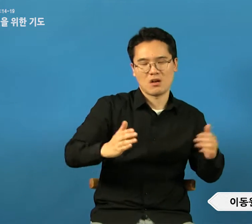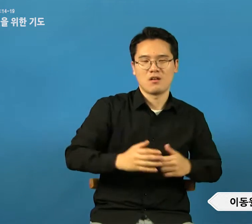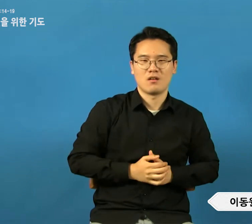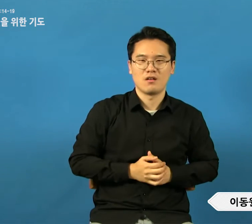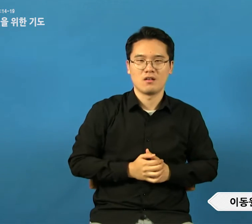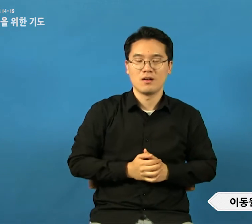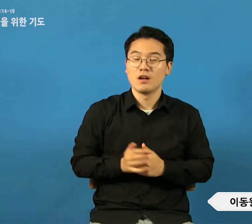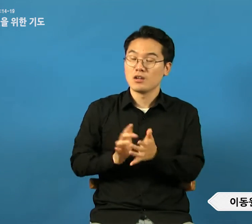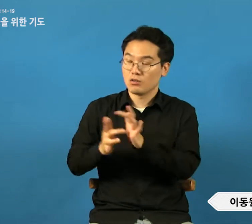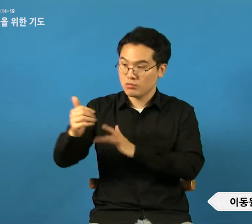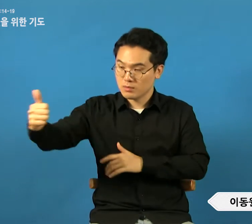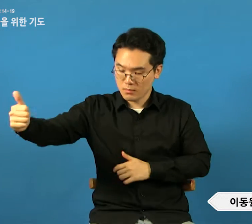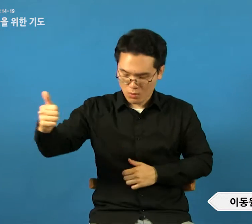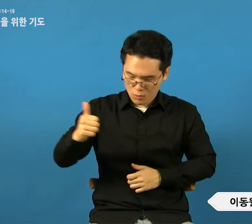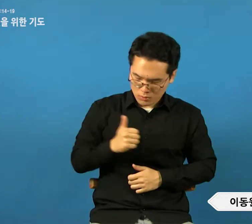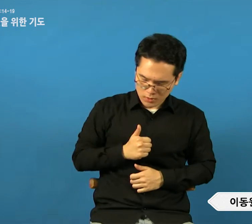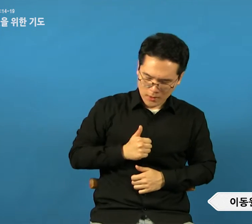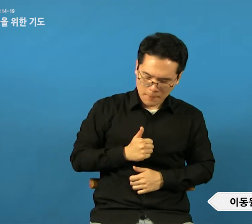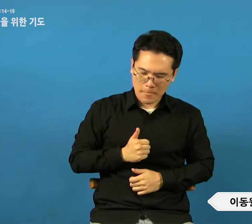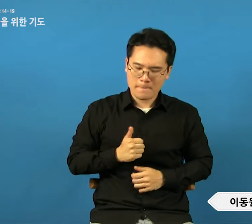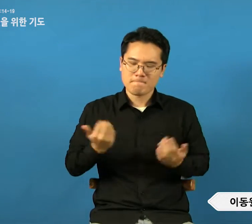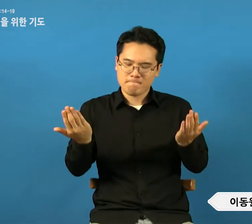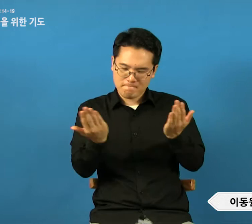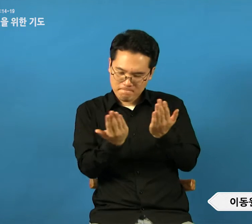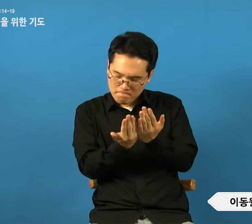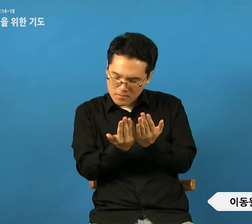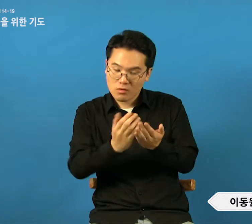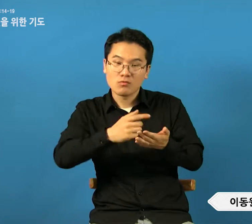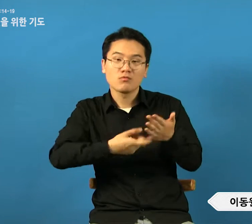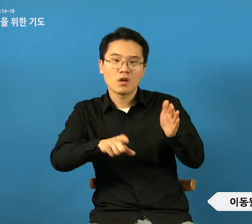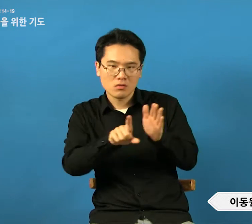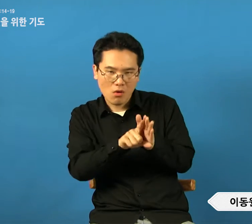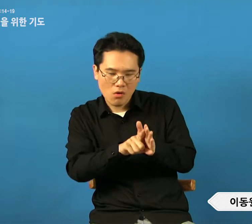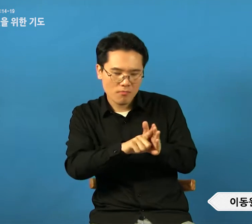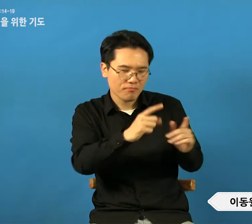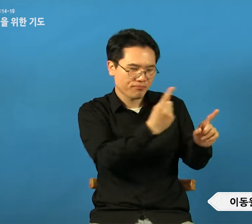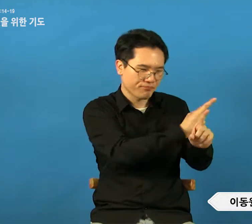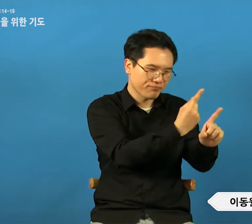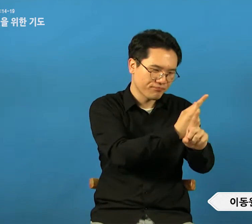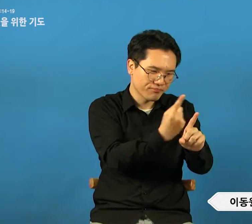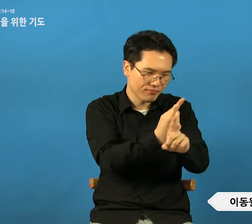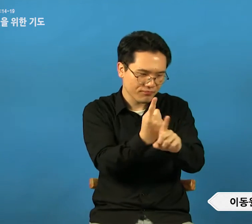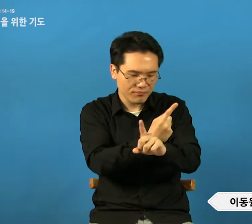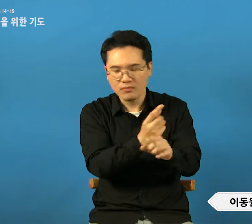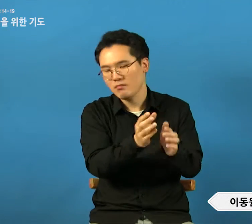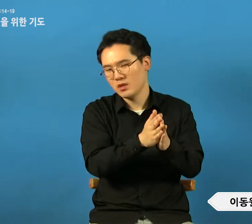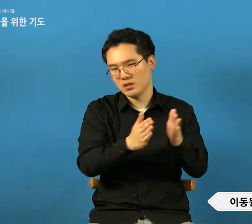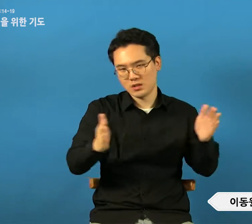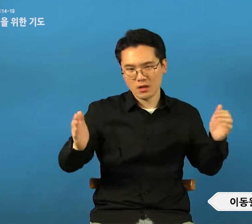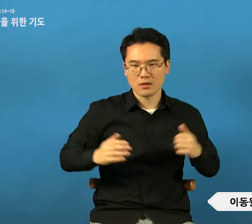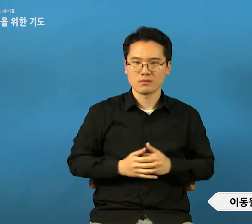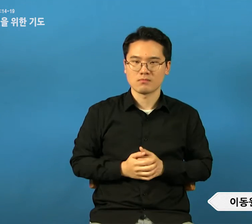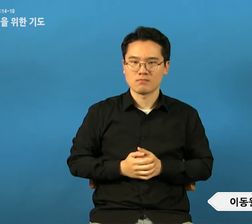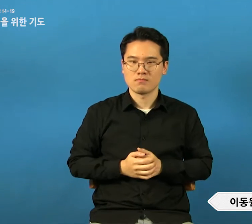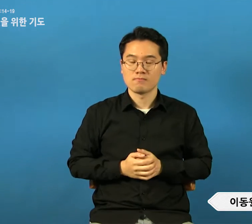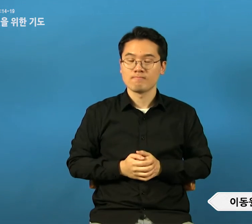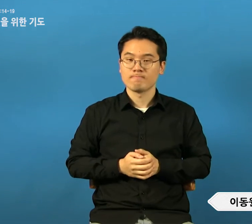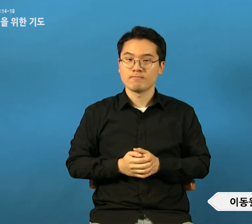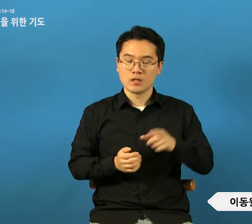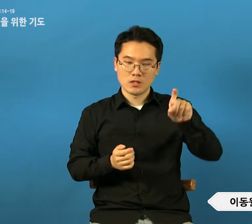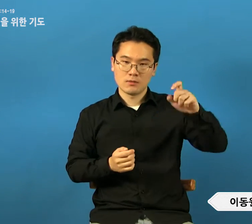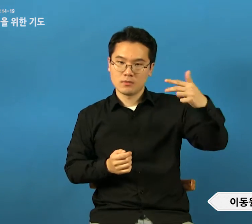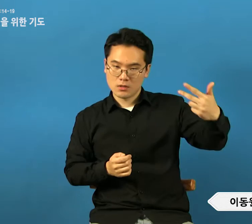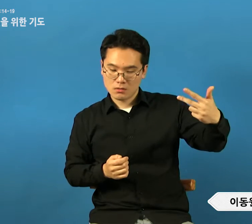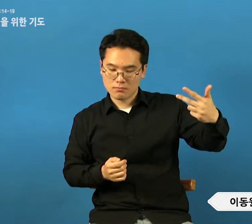거하시기에 합당하도록 작업하지 않으시겠습니까? 바로 그런 의미예요. 여기 17절에 그리스도께서 너희